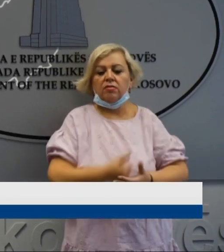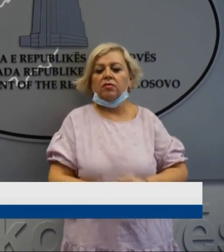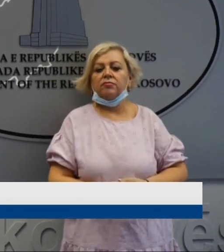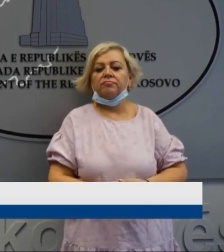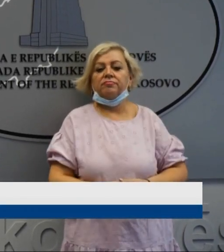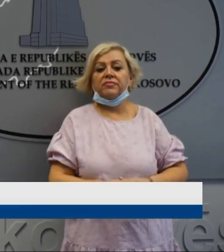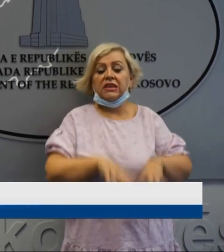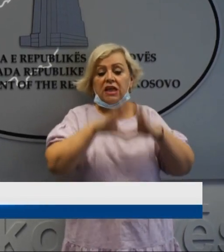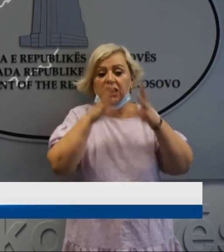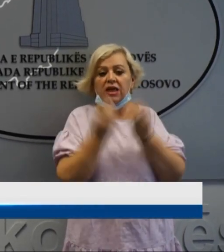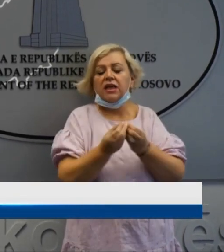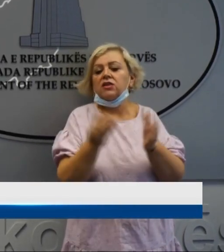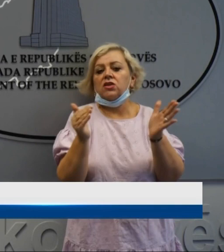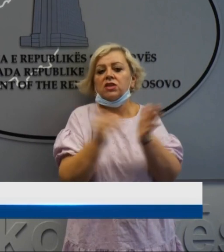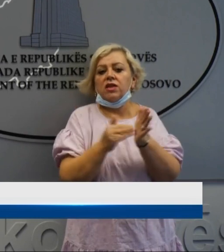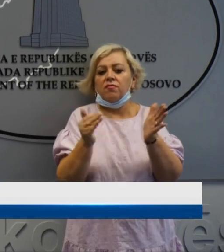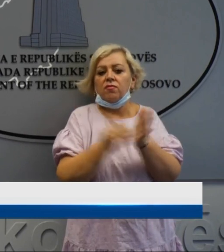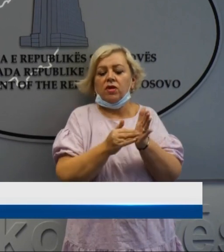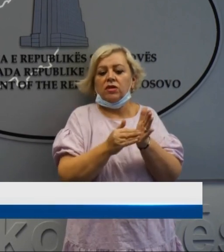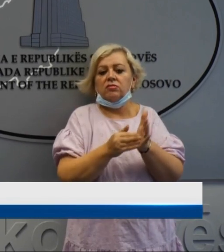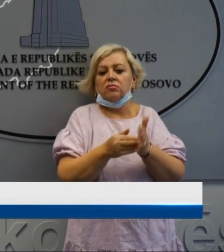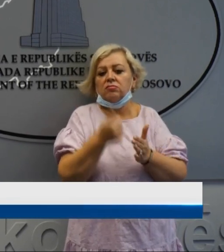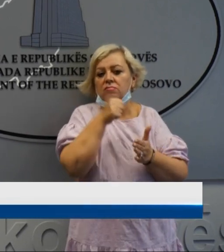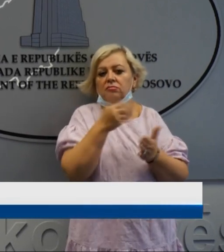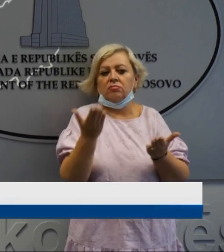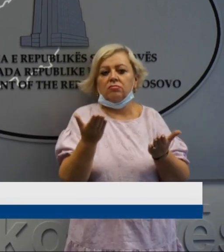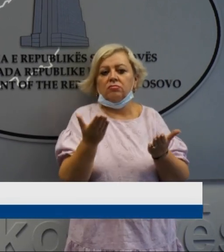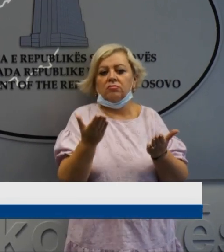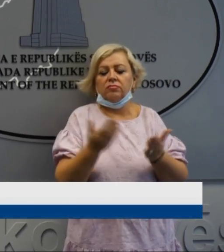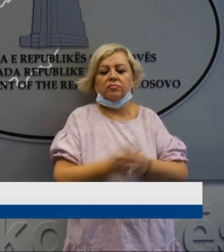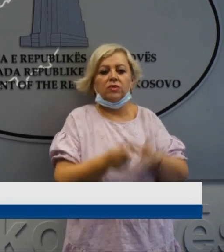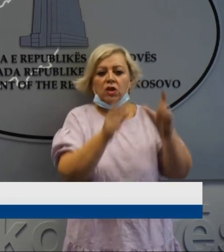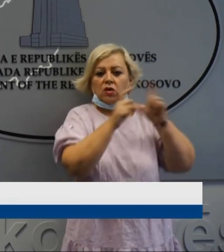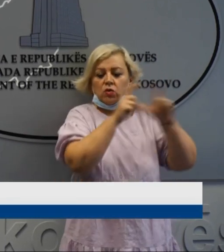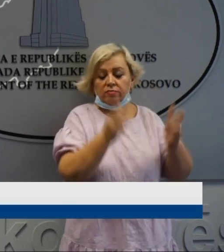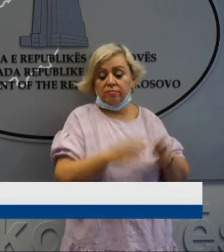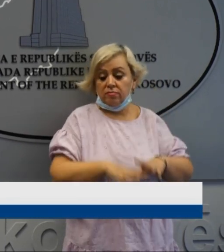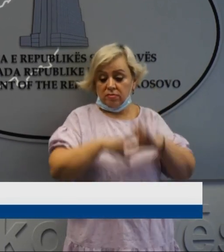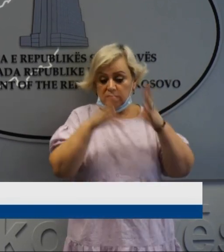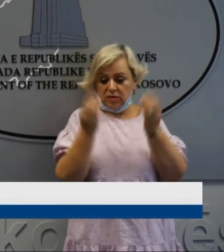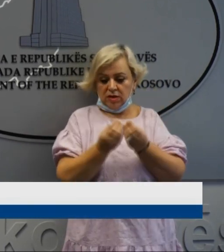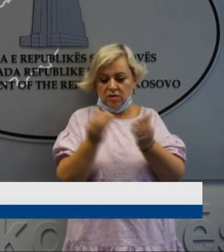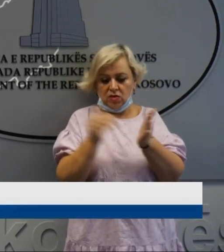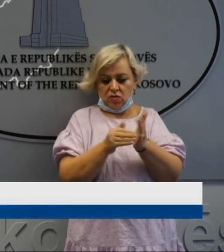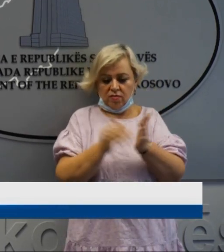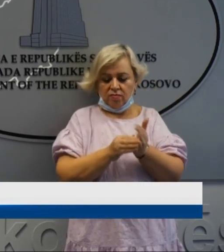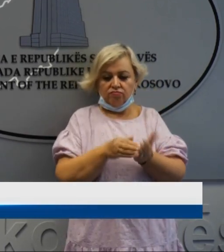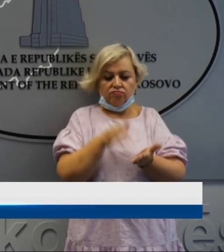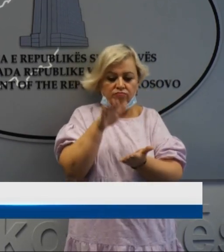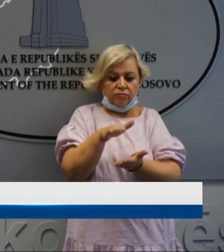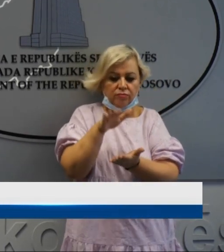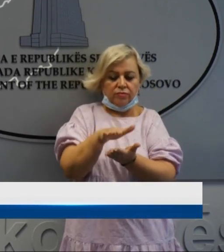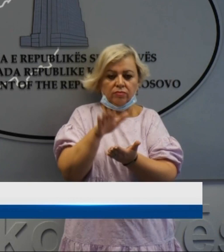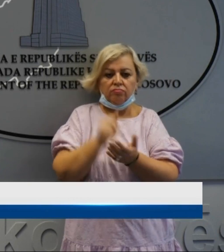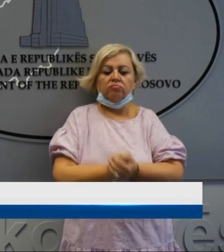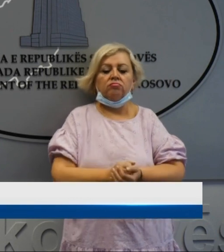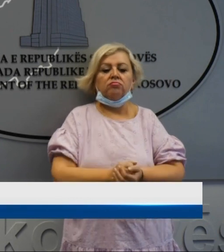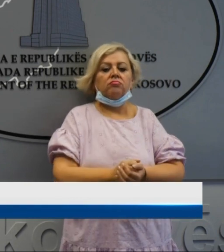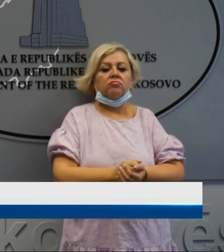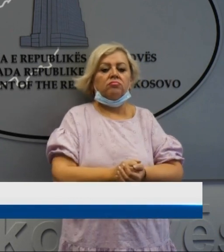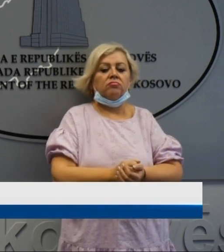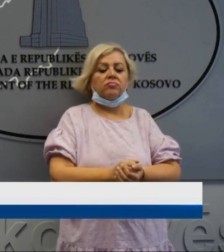kërkuese, të gjitha nevojat të cilat i kanë këto institucione. Dhe të gjitha këto nevoja janë grumbulluar dhe janë